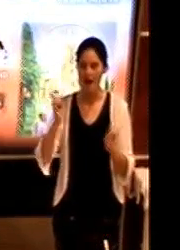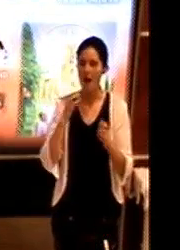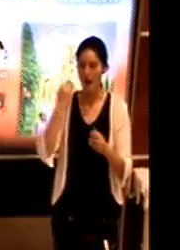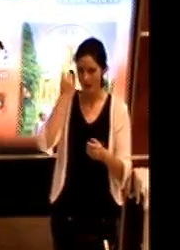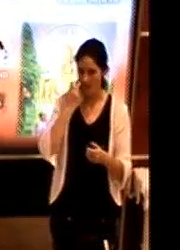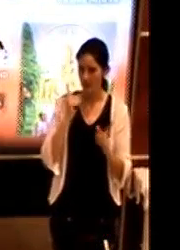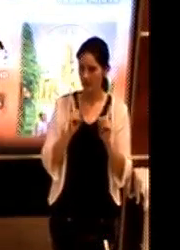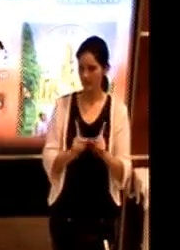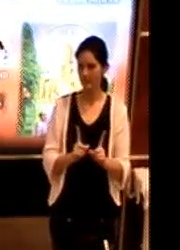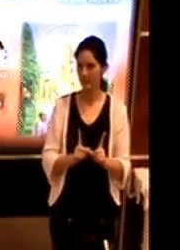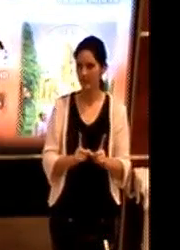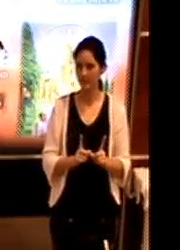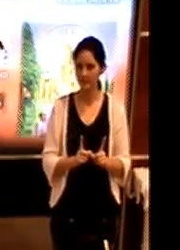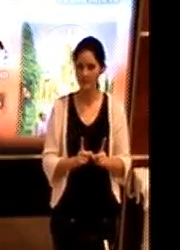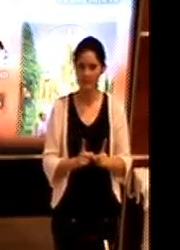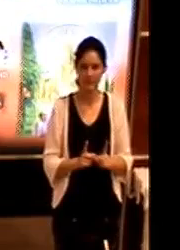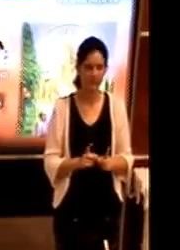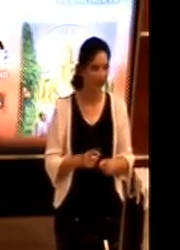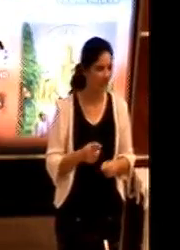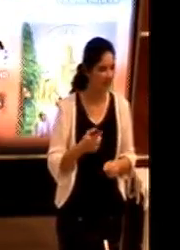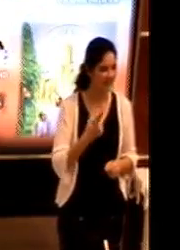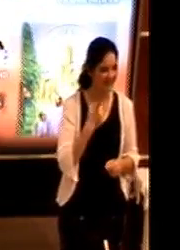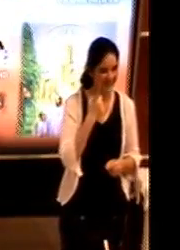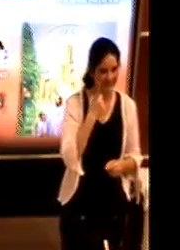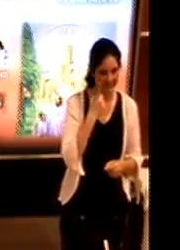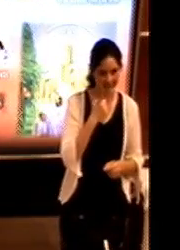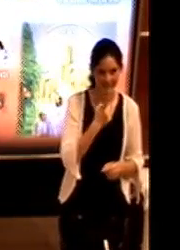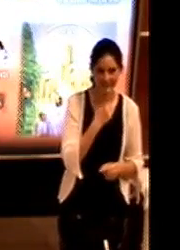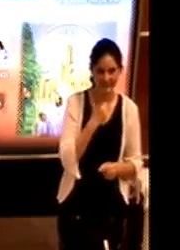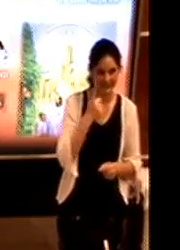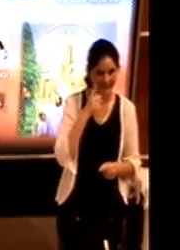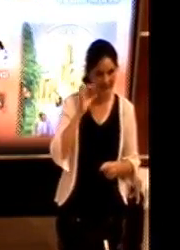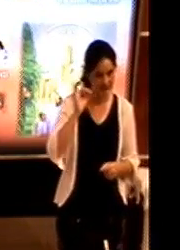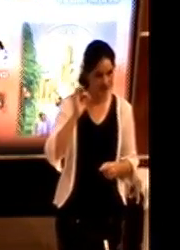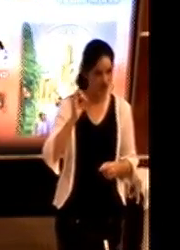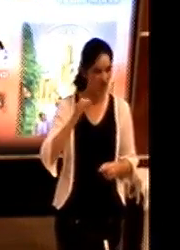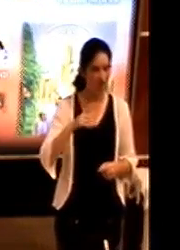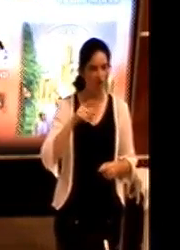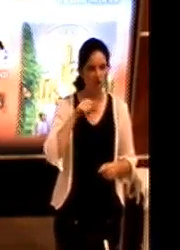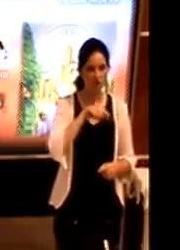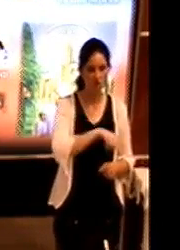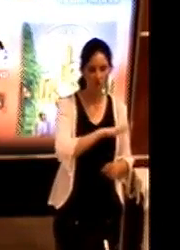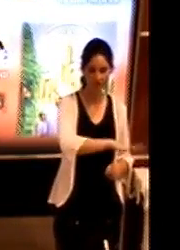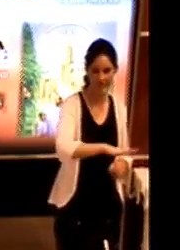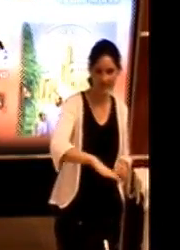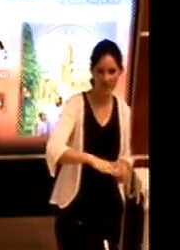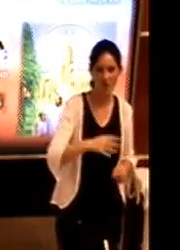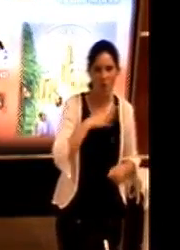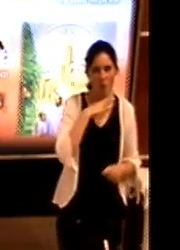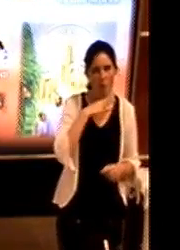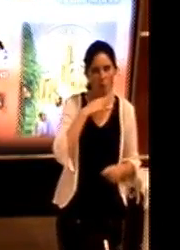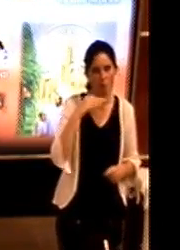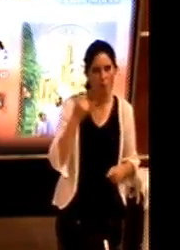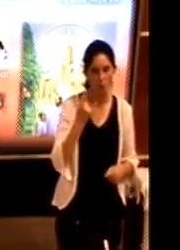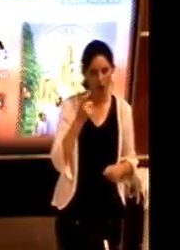El tío de Juancito amaba mucho a su sobrino y le regaló